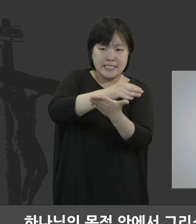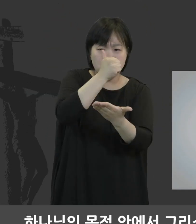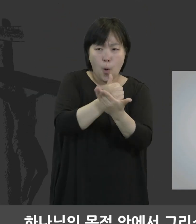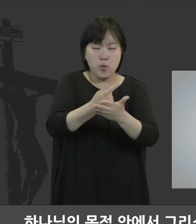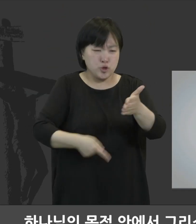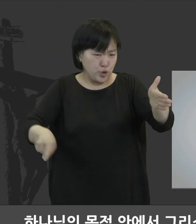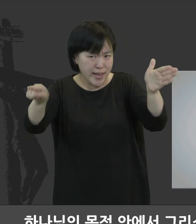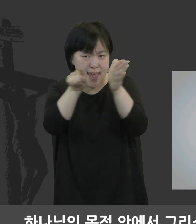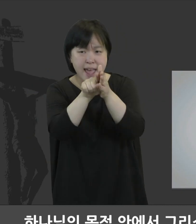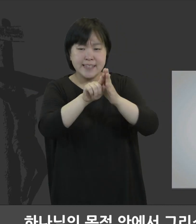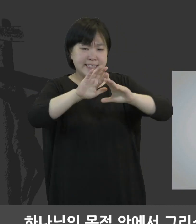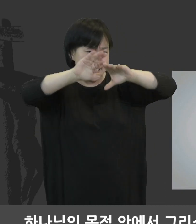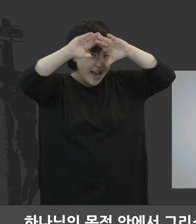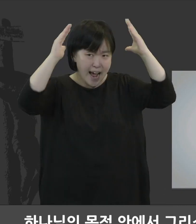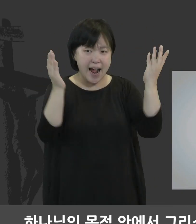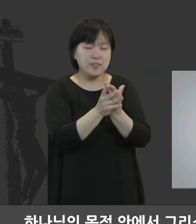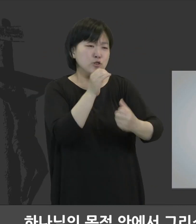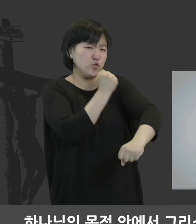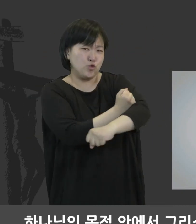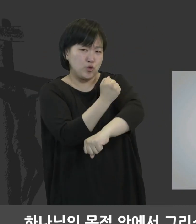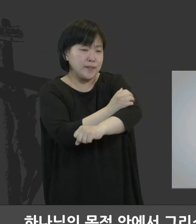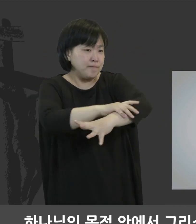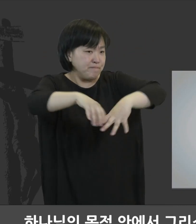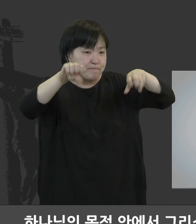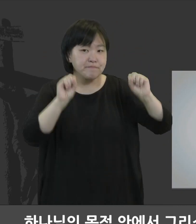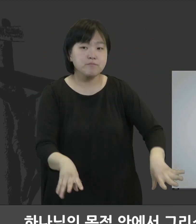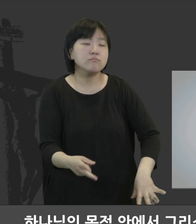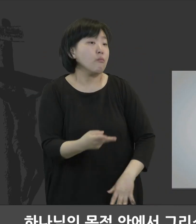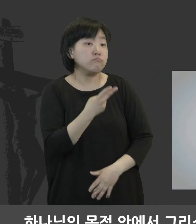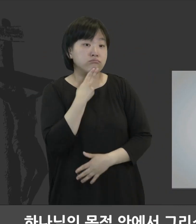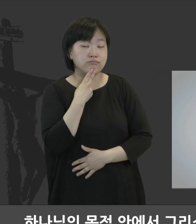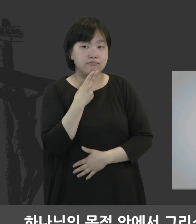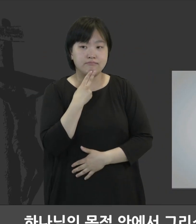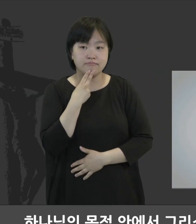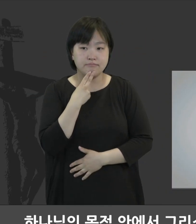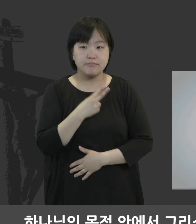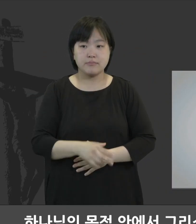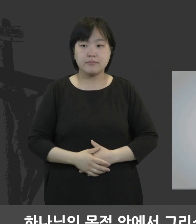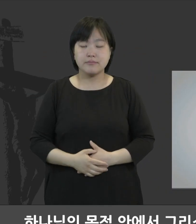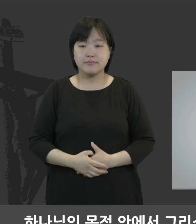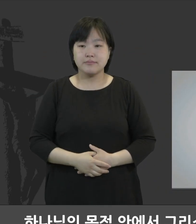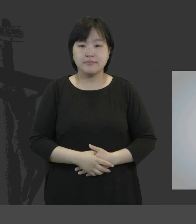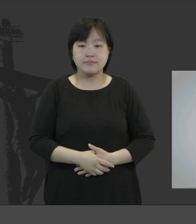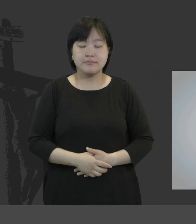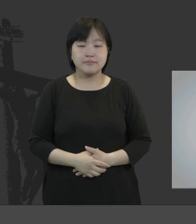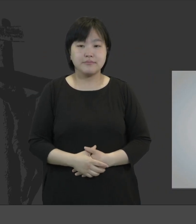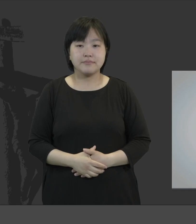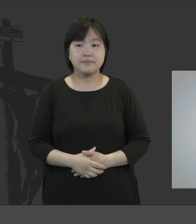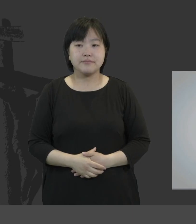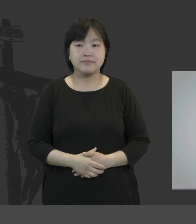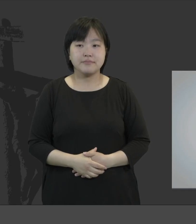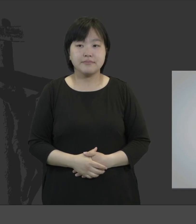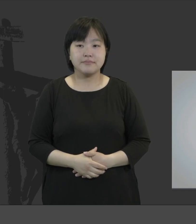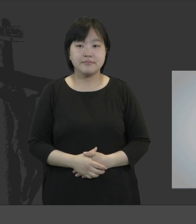하는 우리의 모든 수고는 결코 헛되지 않을 것입니다.